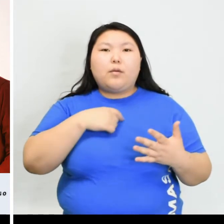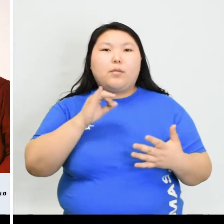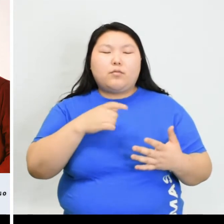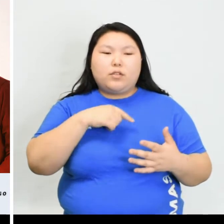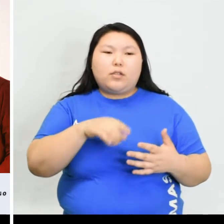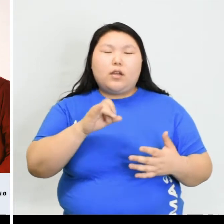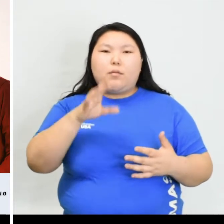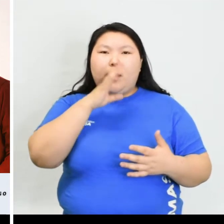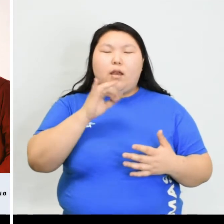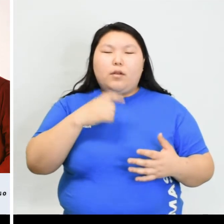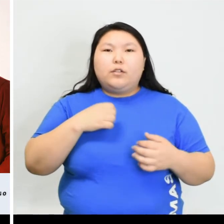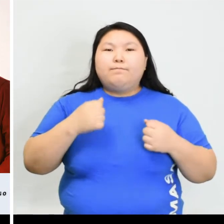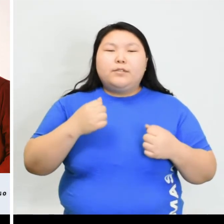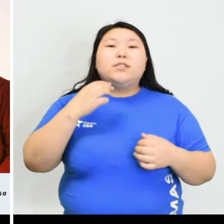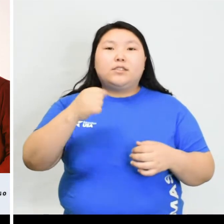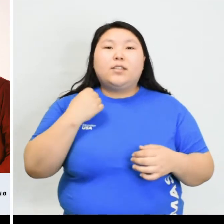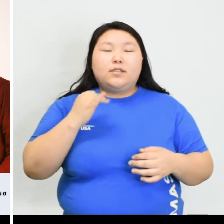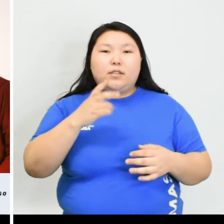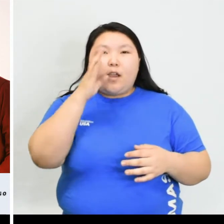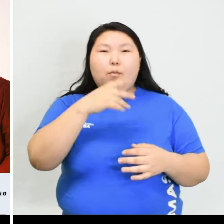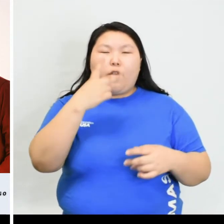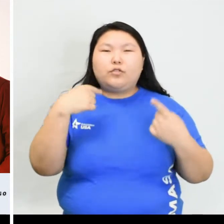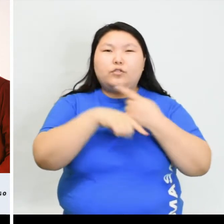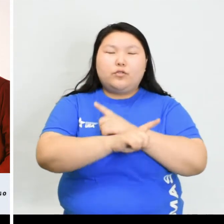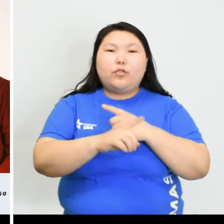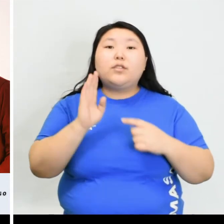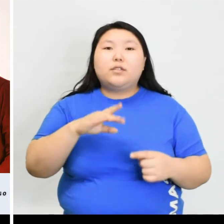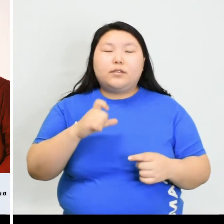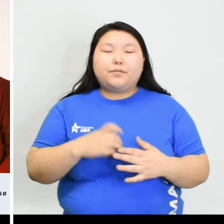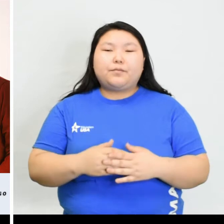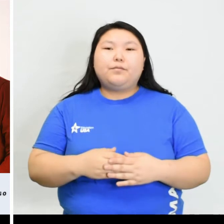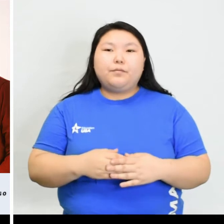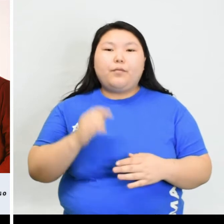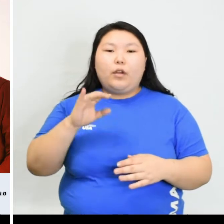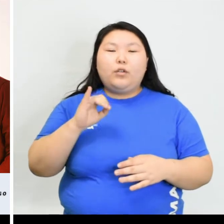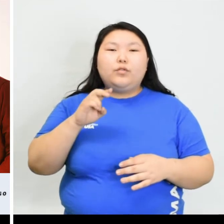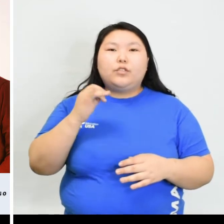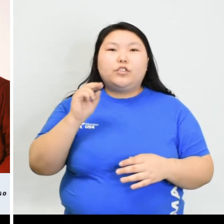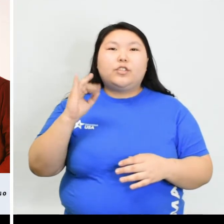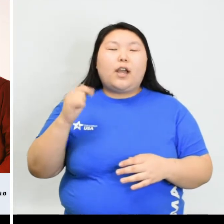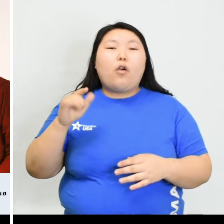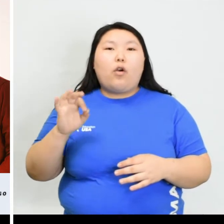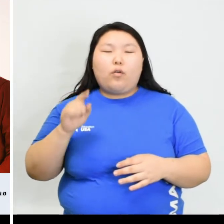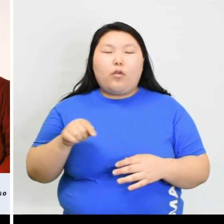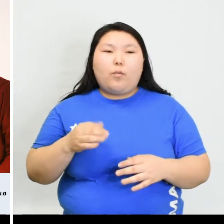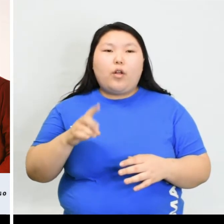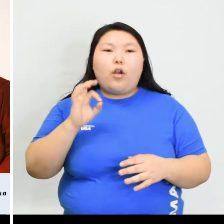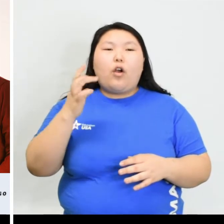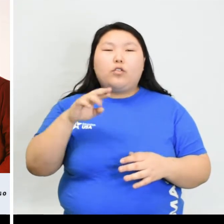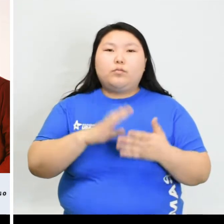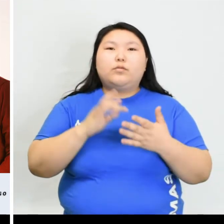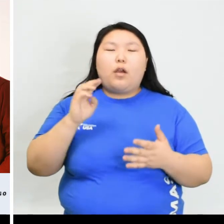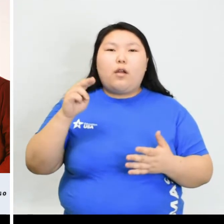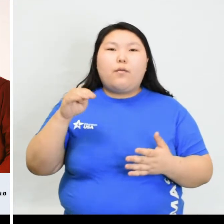тэгээд би бас тэрэн дээр бас амар бичинцсэн нэрэ. Тэгээд хоёр амар хоёр зөрөлттэй те. Нөгөө нэг University of Chicago-гийн чинь нөгөө нэг